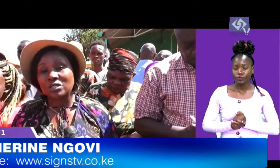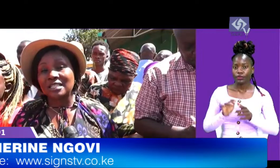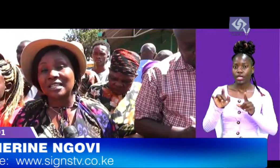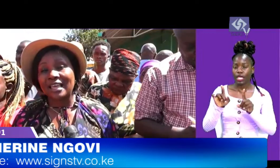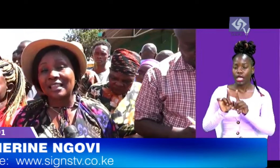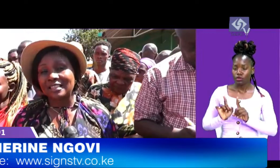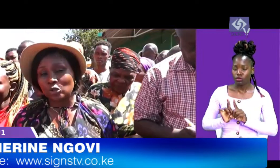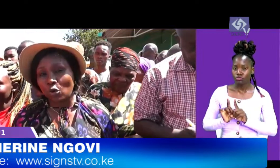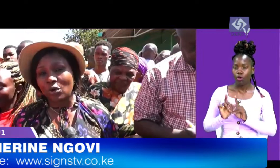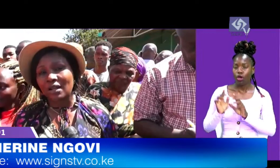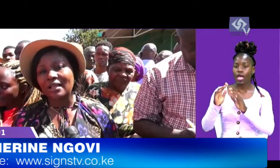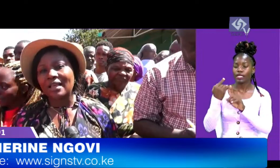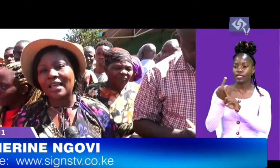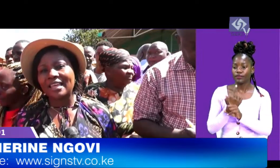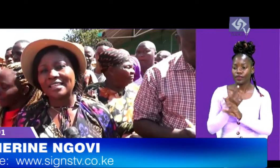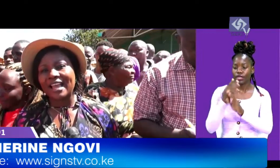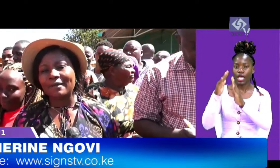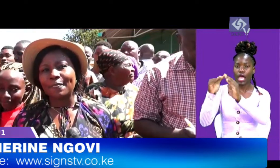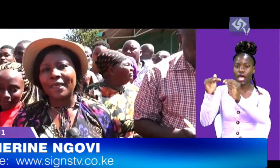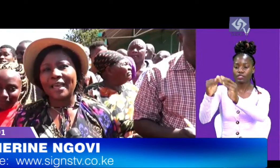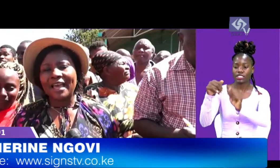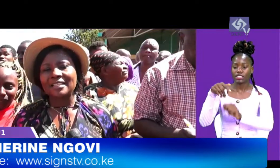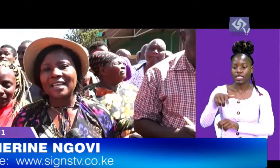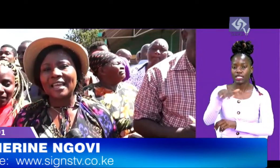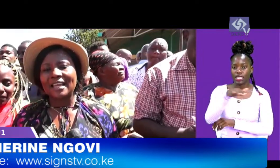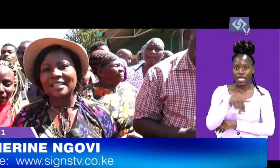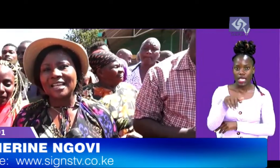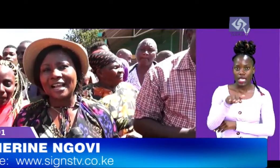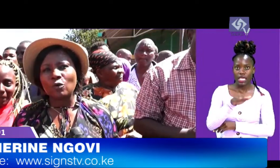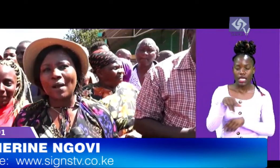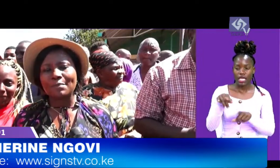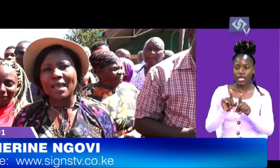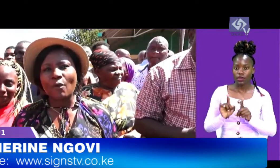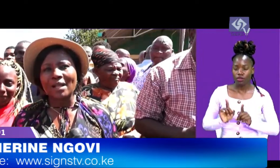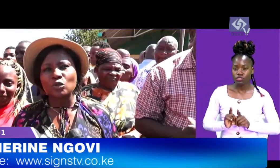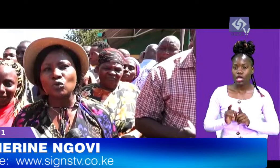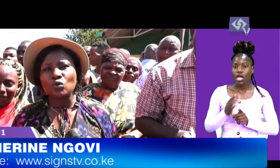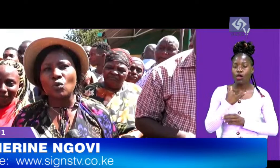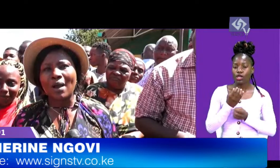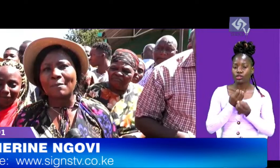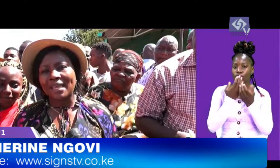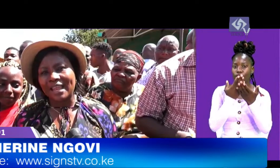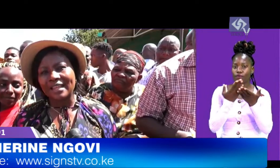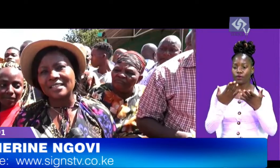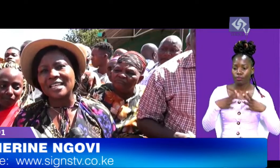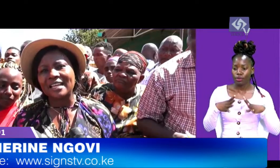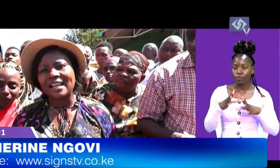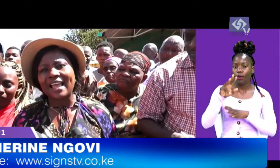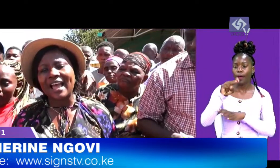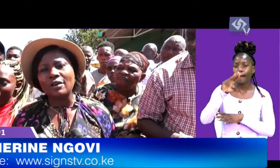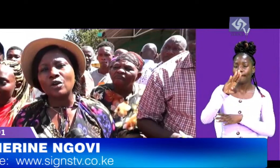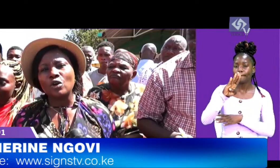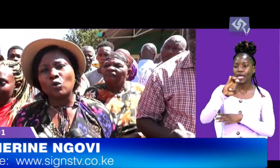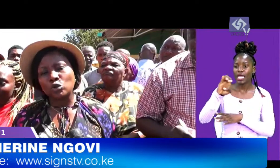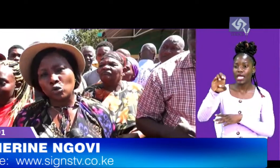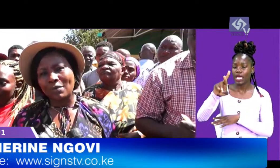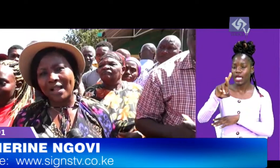in this whole area. And nataka kuambia watu wa Mbere, nitaendelea kusukuma